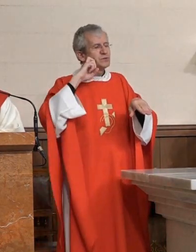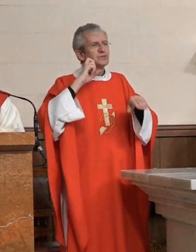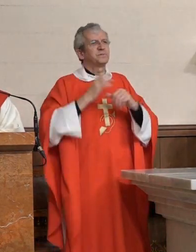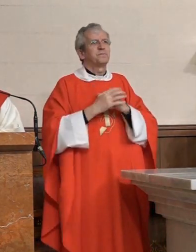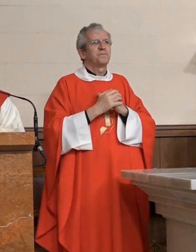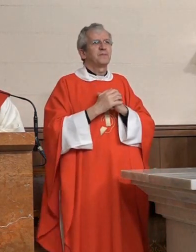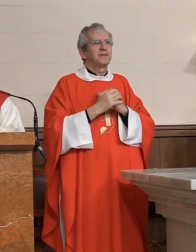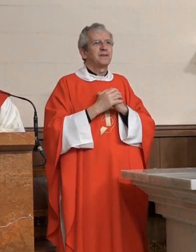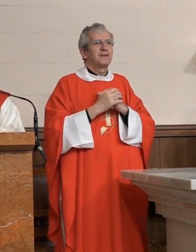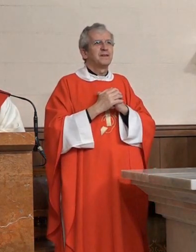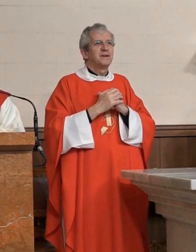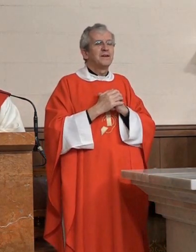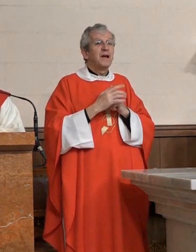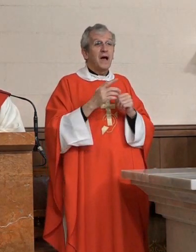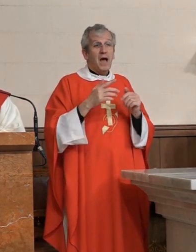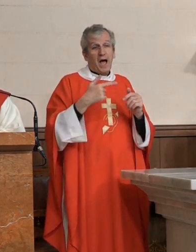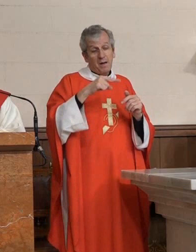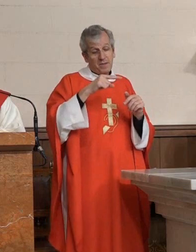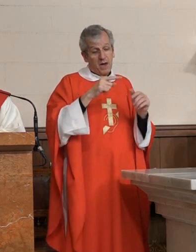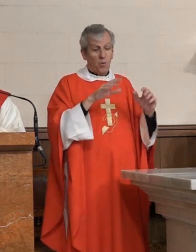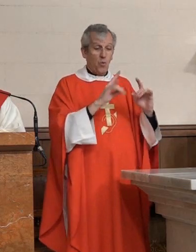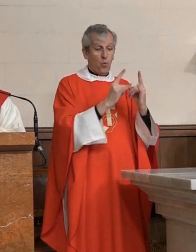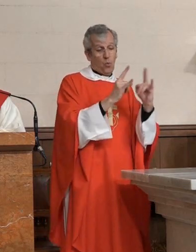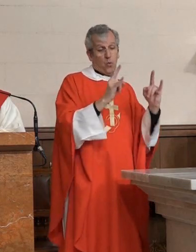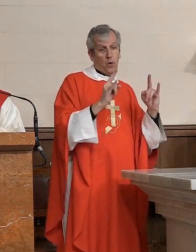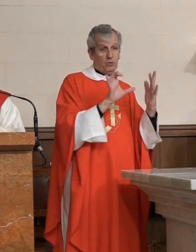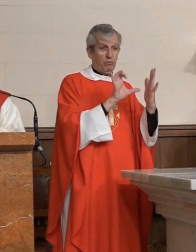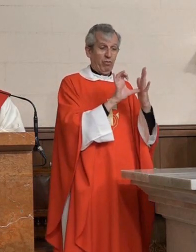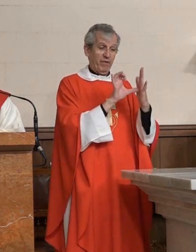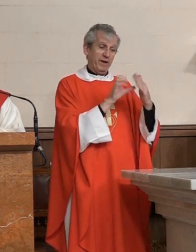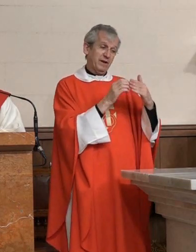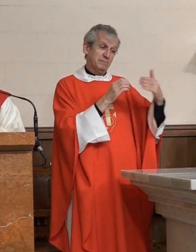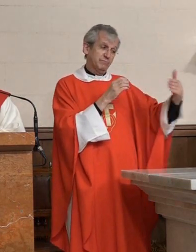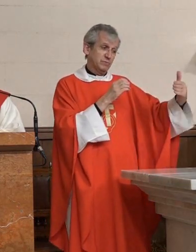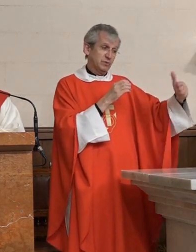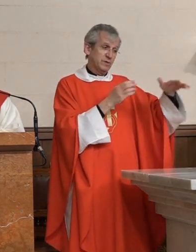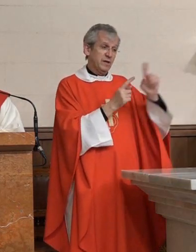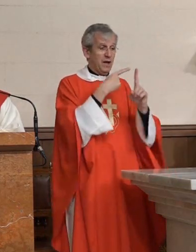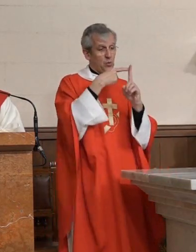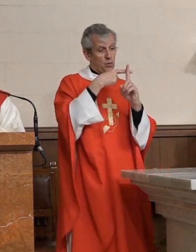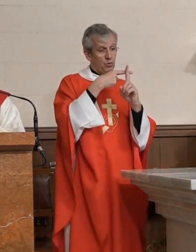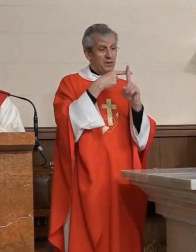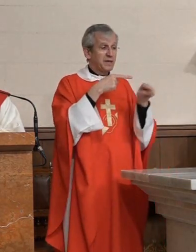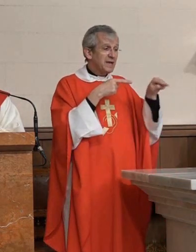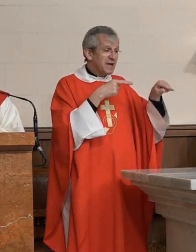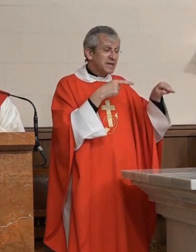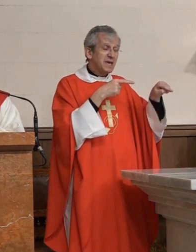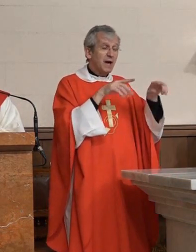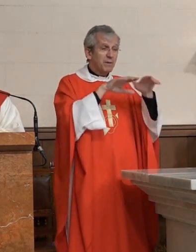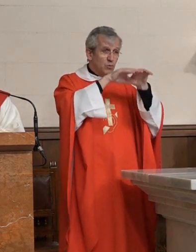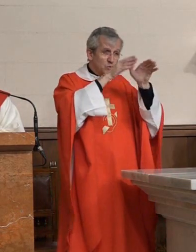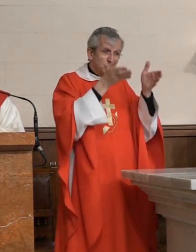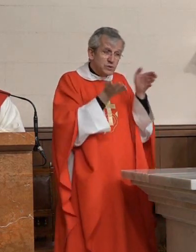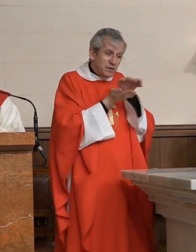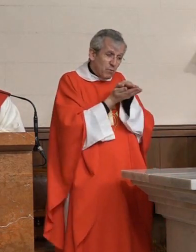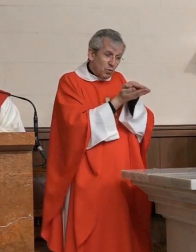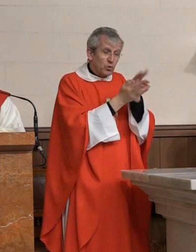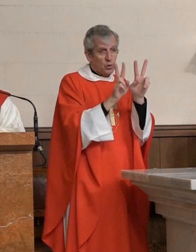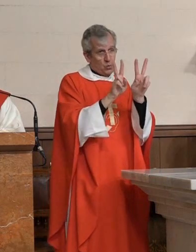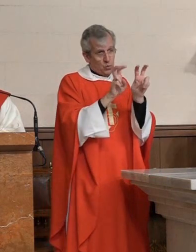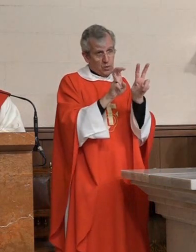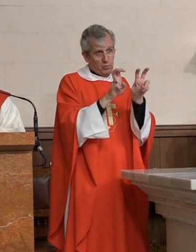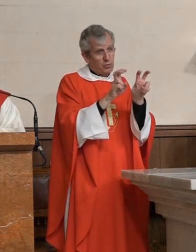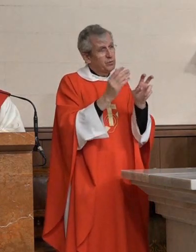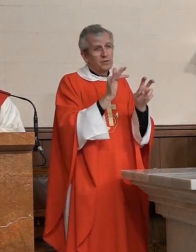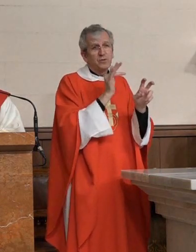judíos. Había un huerto en el sitio donde lo crucificaron, y en el huerto un sepulcro nuevo